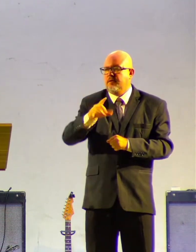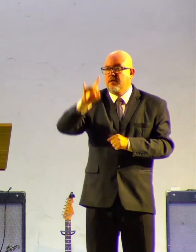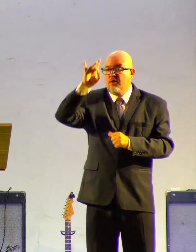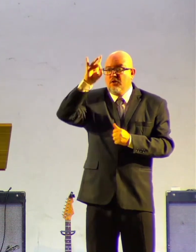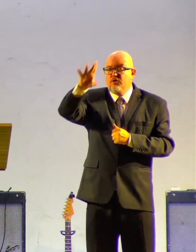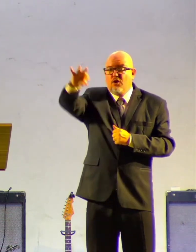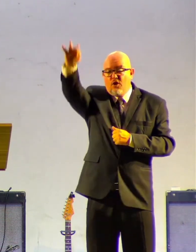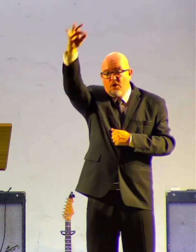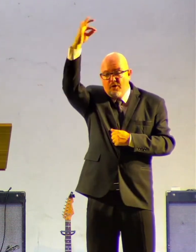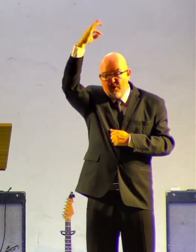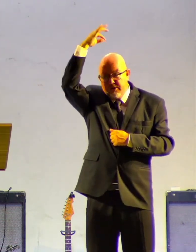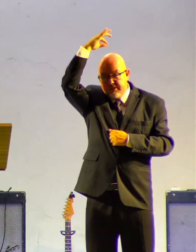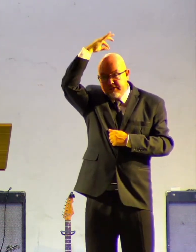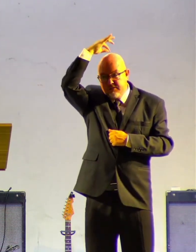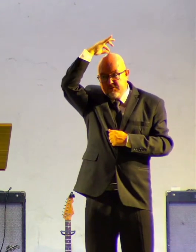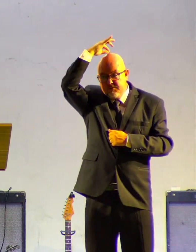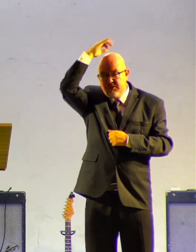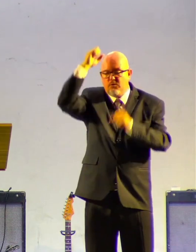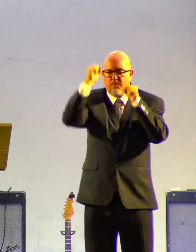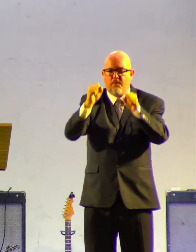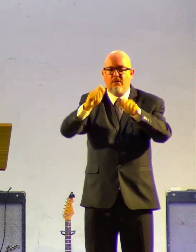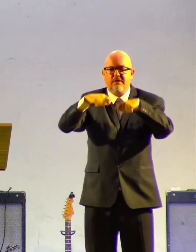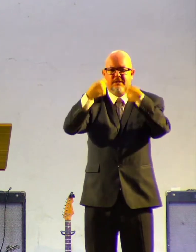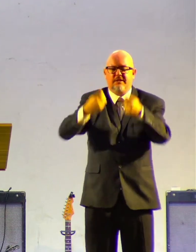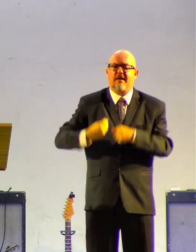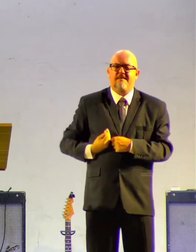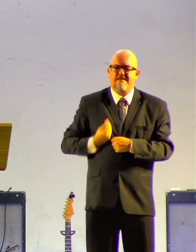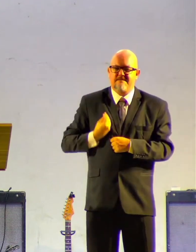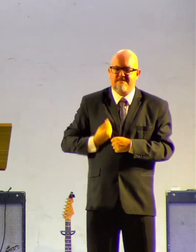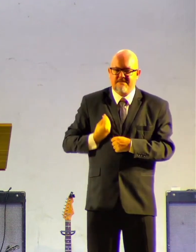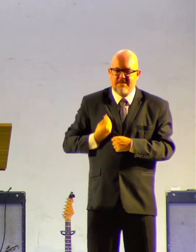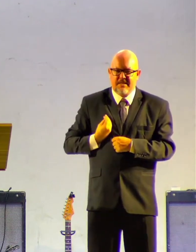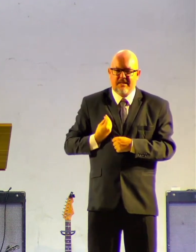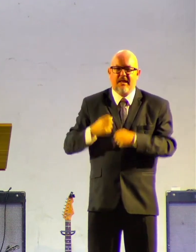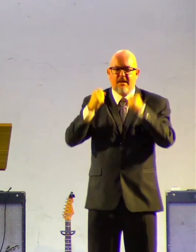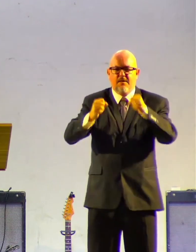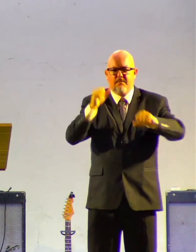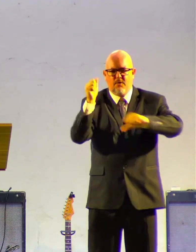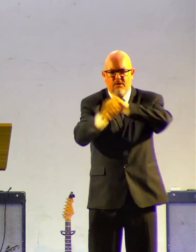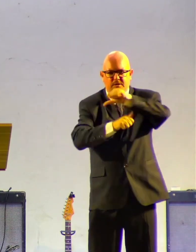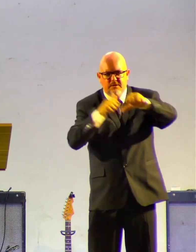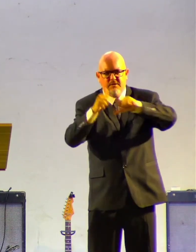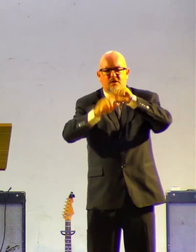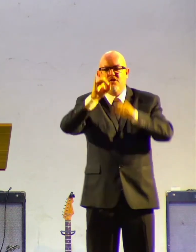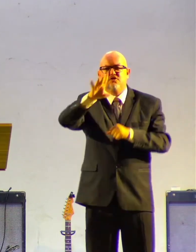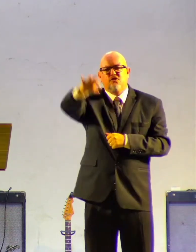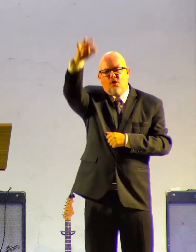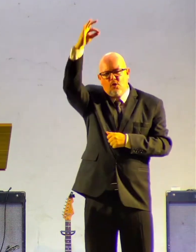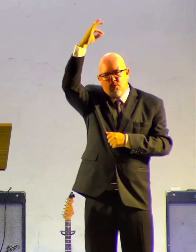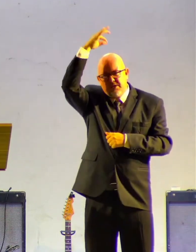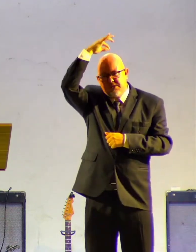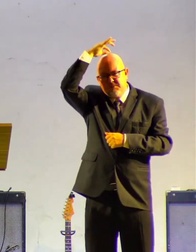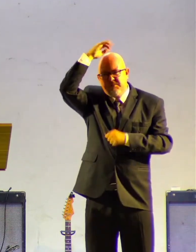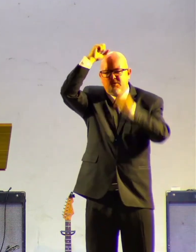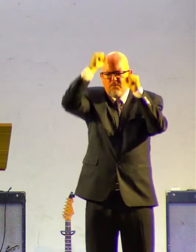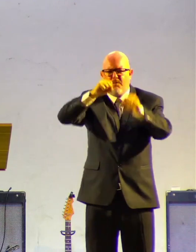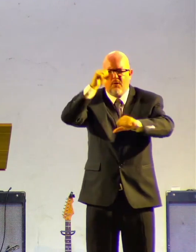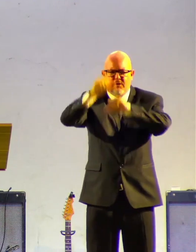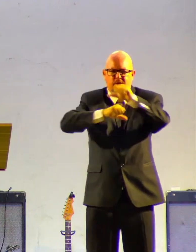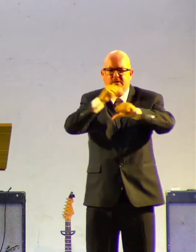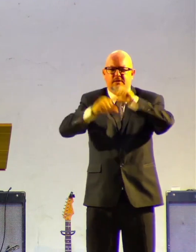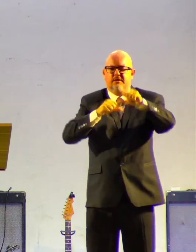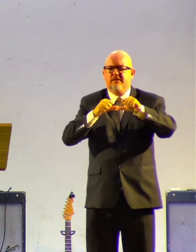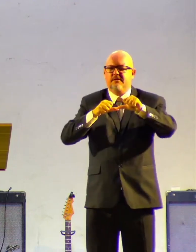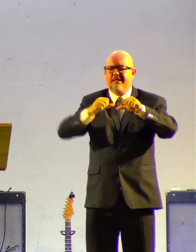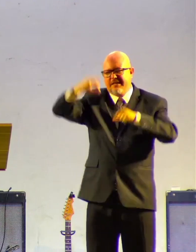Só o Espírito Santo pode dar vida, só o Espírito Santo pode regenerar, só o Espírito Santo pode santificar,